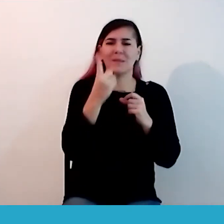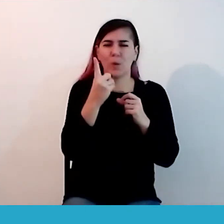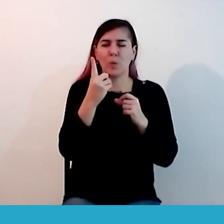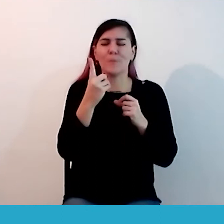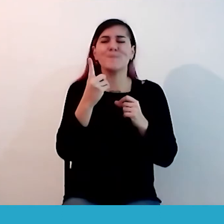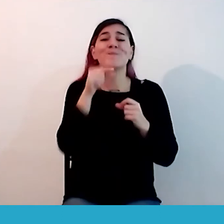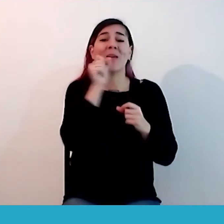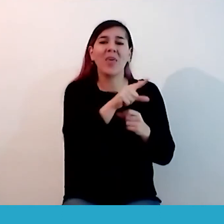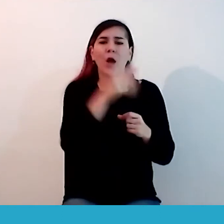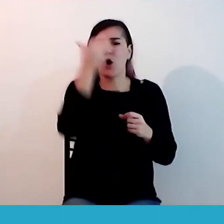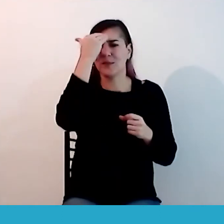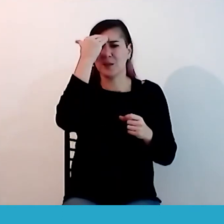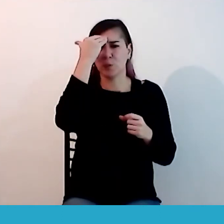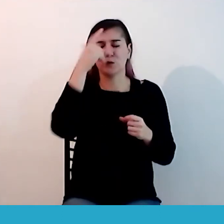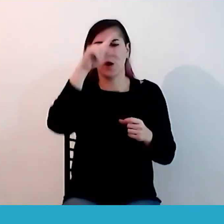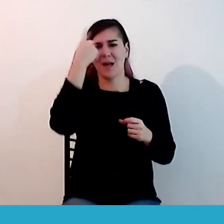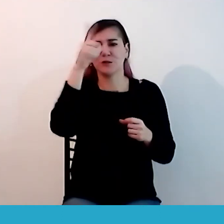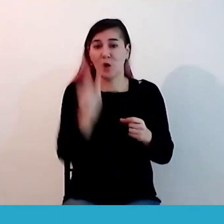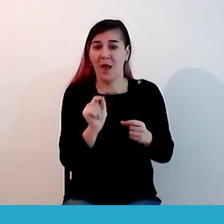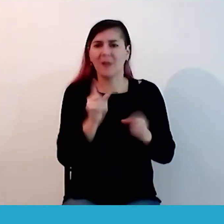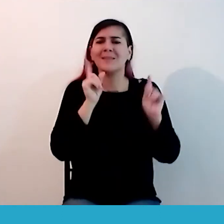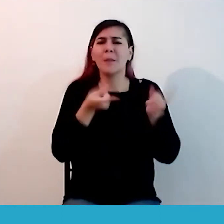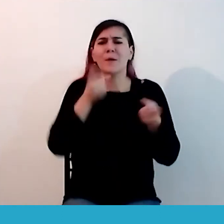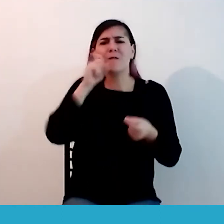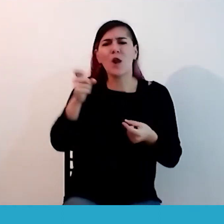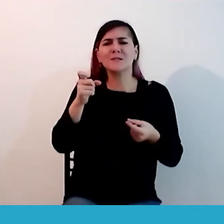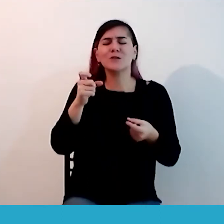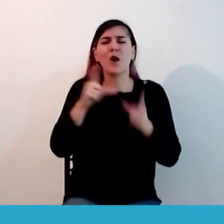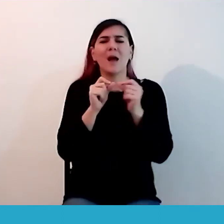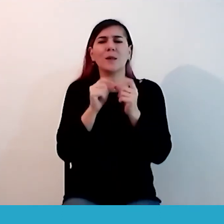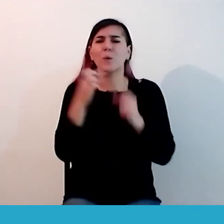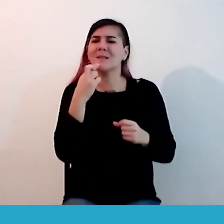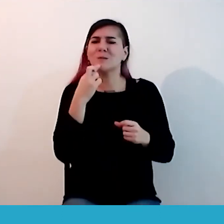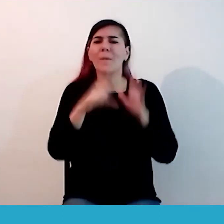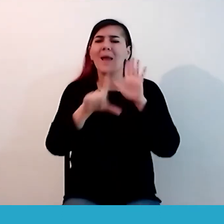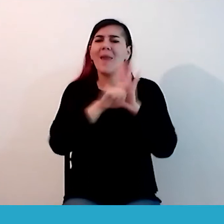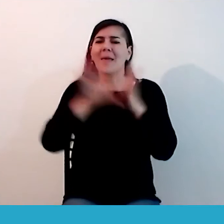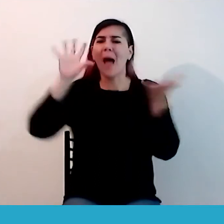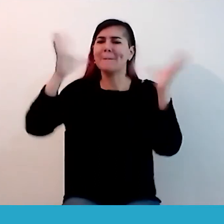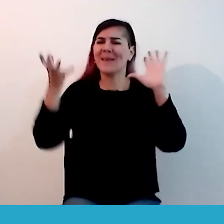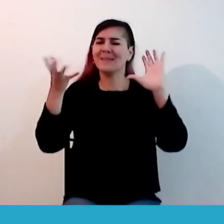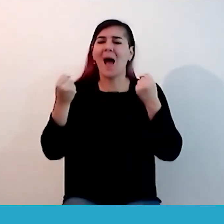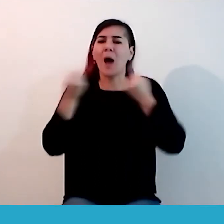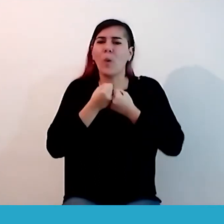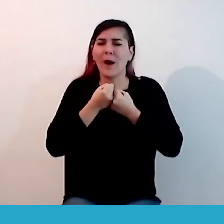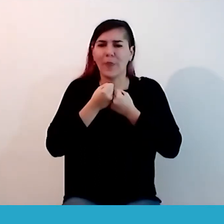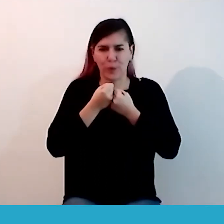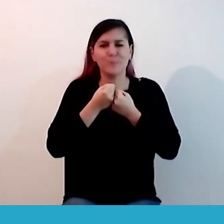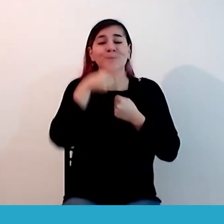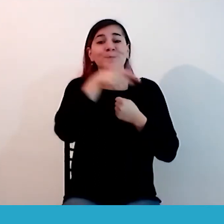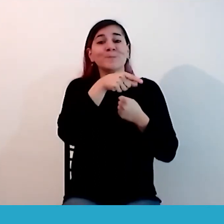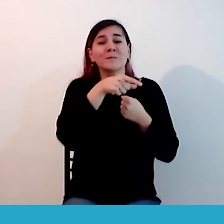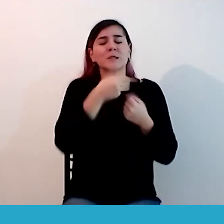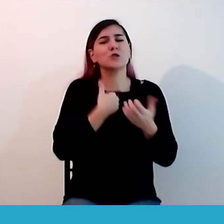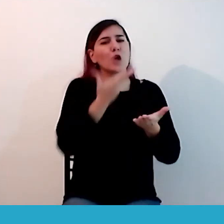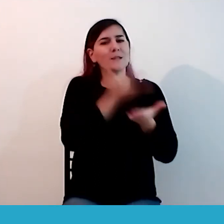la Constitución Nacional, así como por la violación del artículo 19 de la Ley General del Ambiente y el Acuerdo de Escazú. Solicita asimismo al secretario